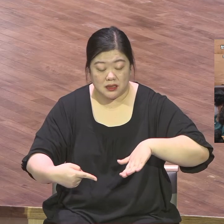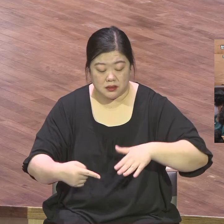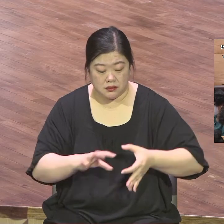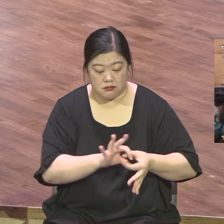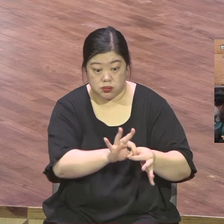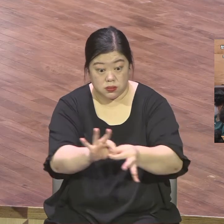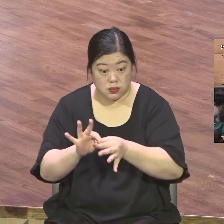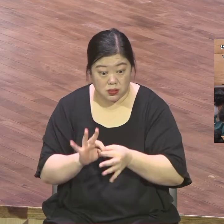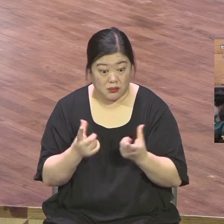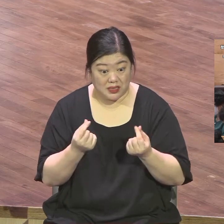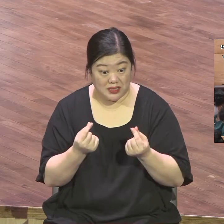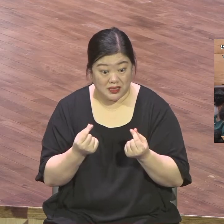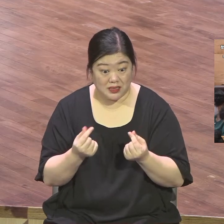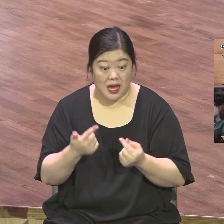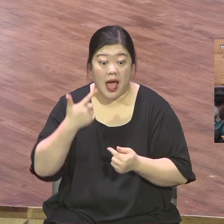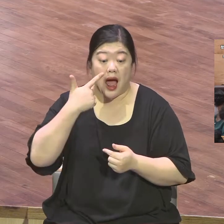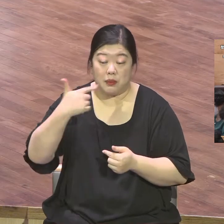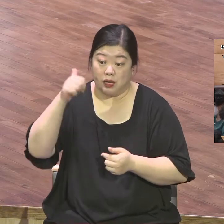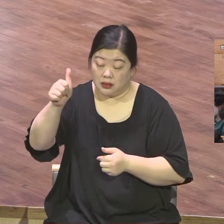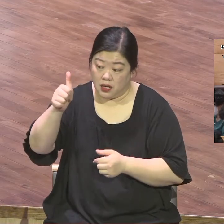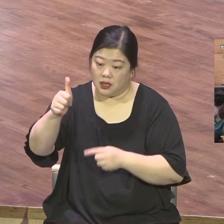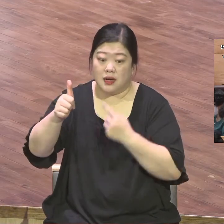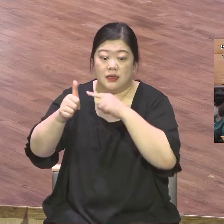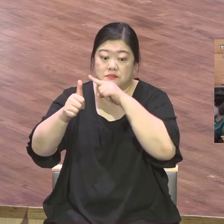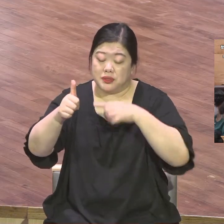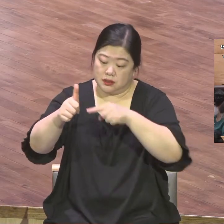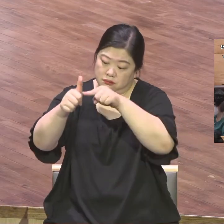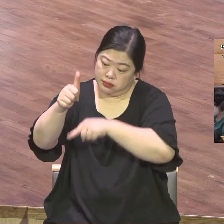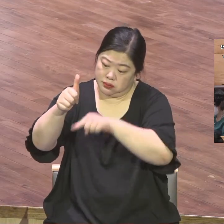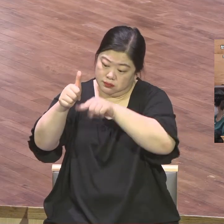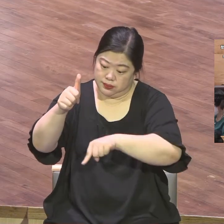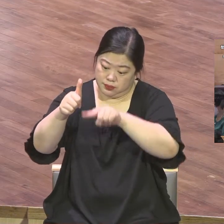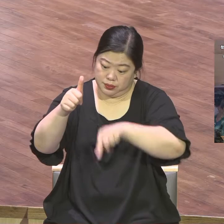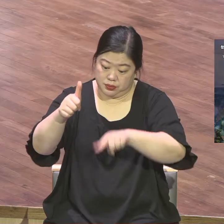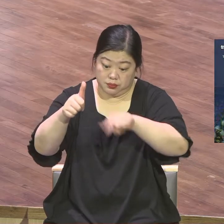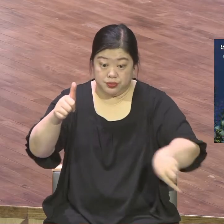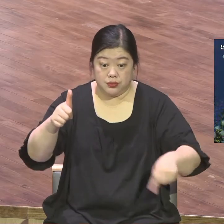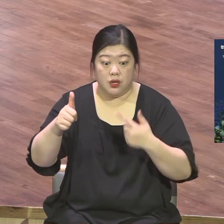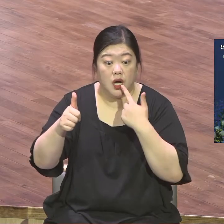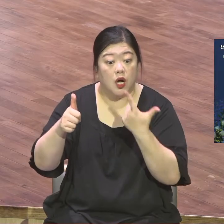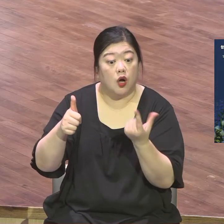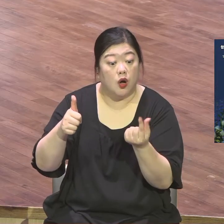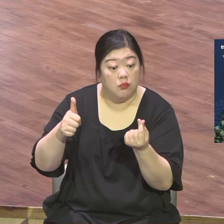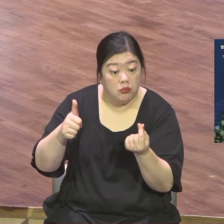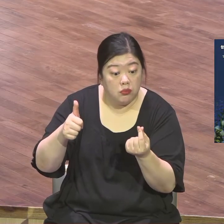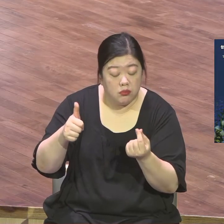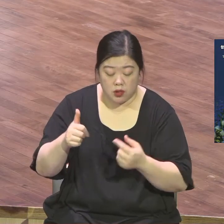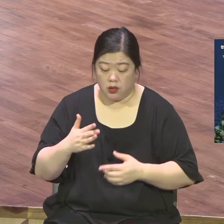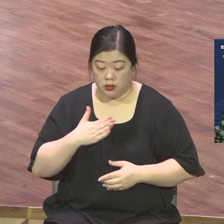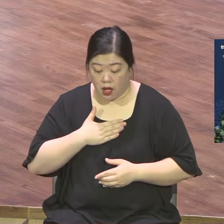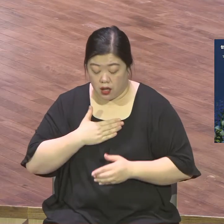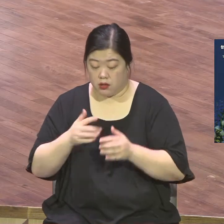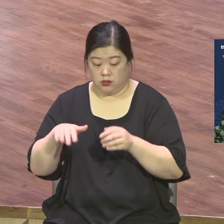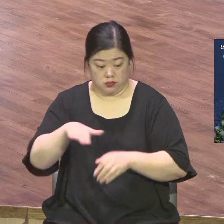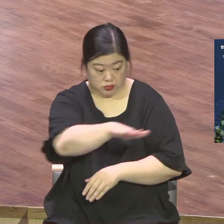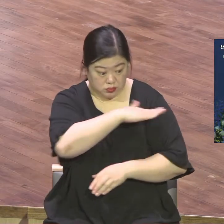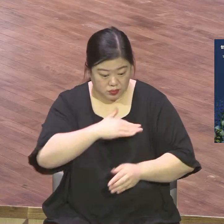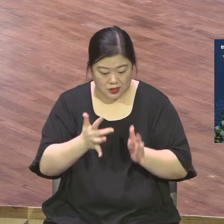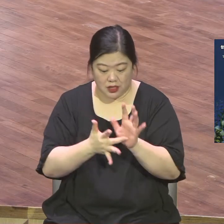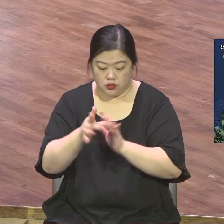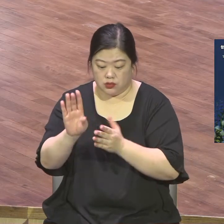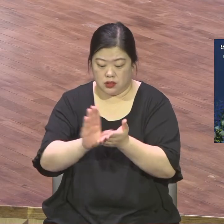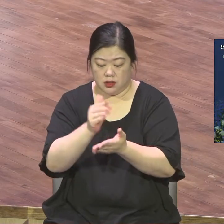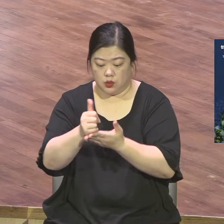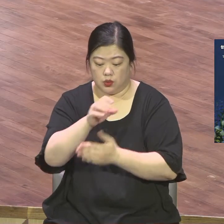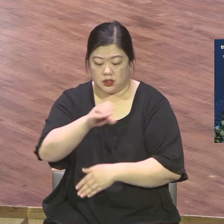피를 나눈 사람들이잖아요. 한 가족은. 자, 우리는 예수 그리스도의 십자가의 피로 우리의